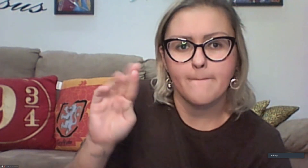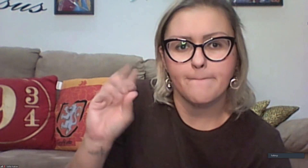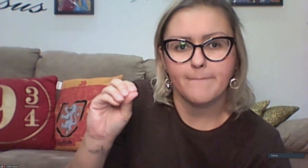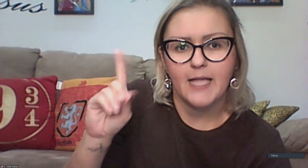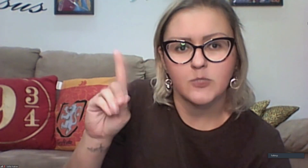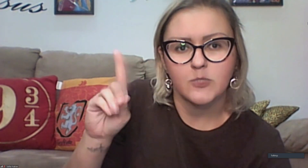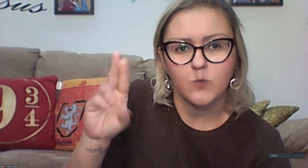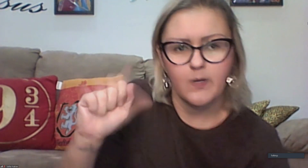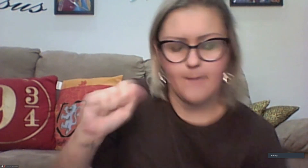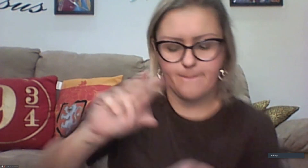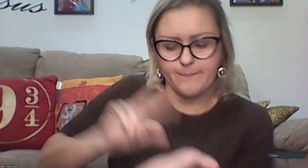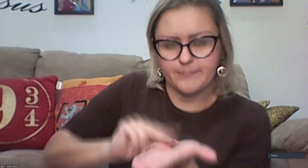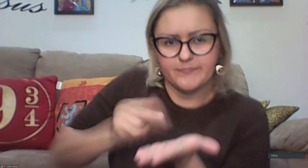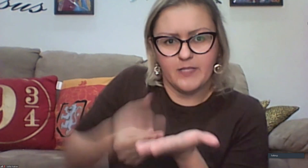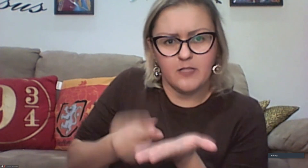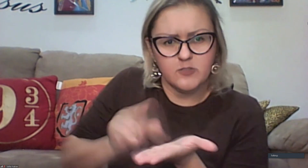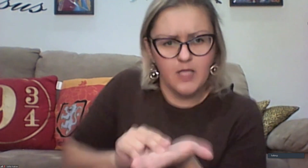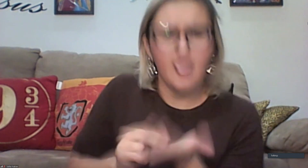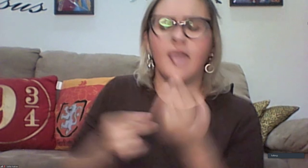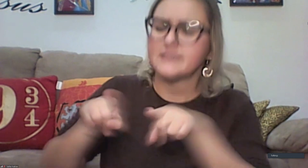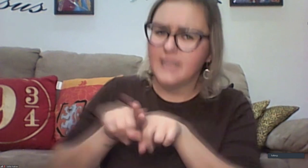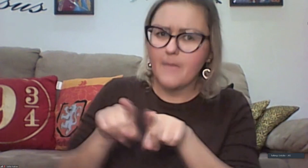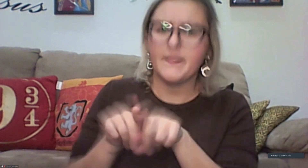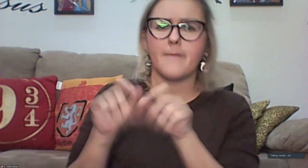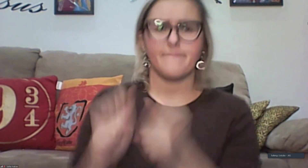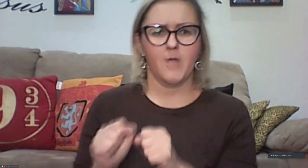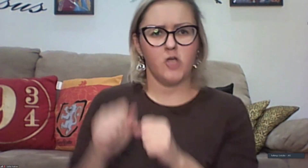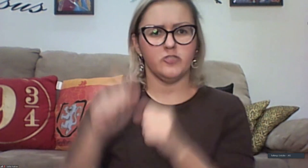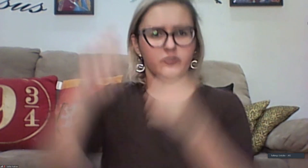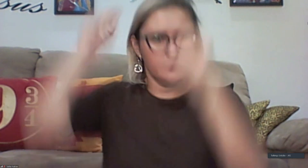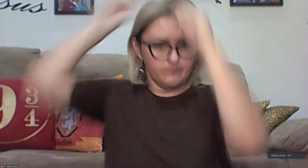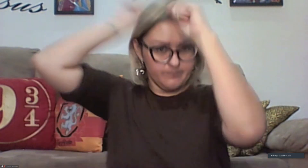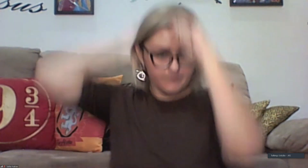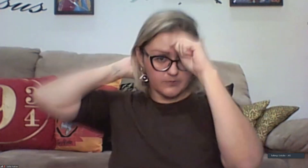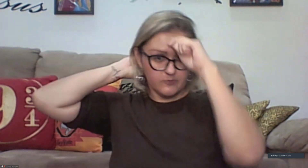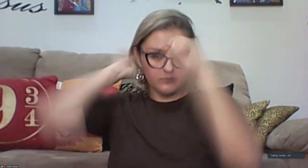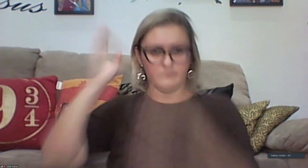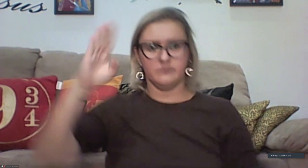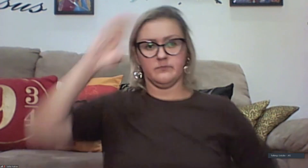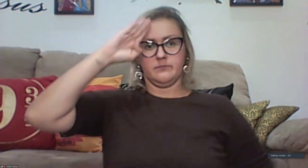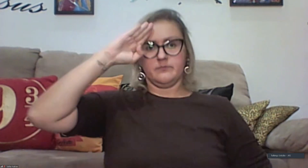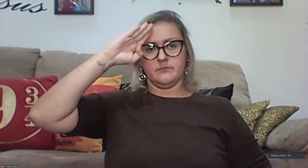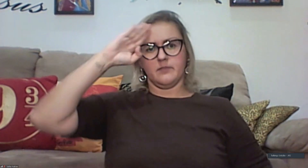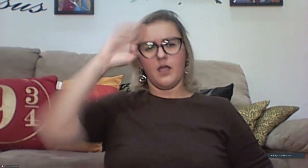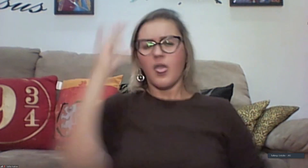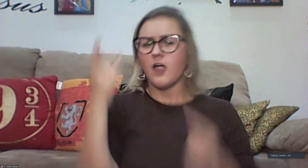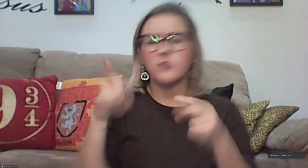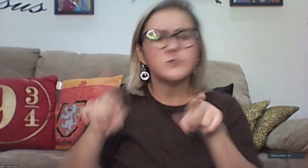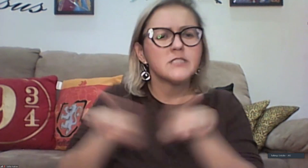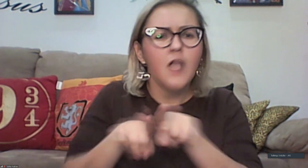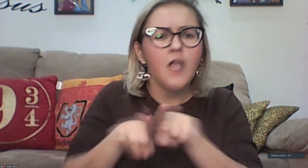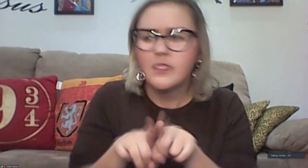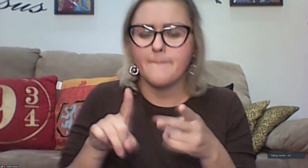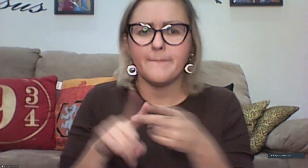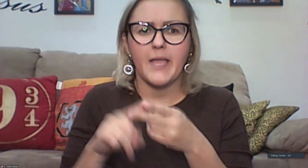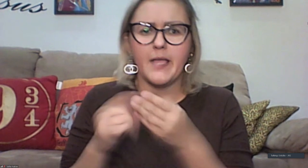dobradura. Isso é muito interessante para o surdo. Fazer o chapeuzinho de soldado e fazer barquinhos